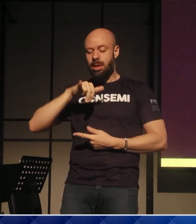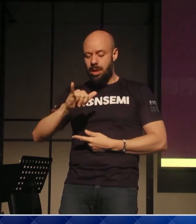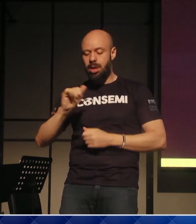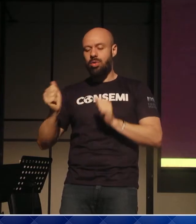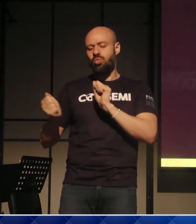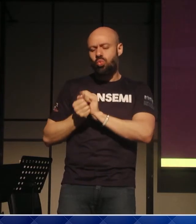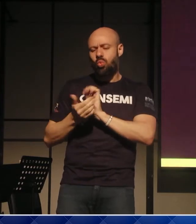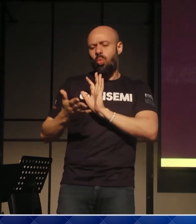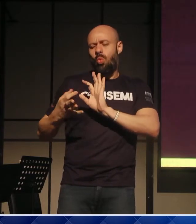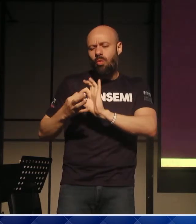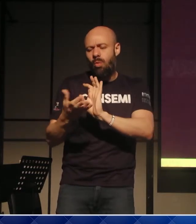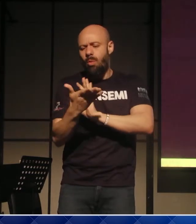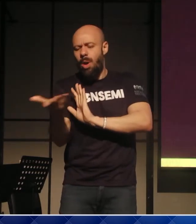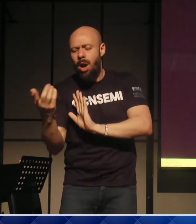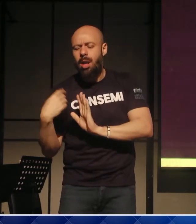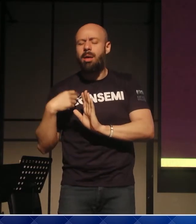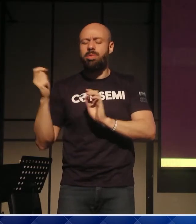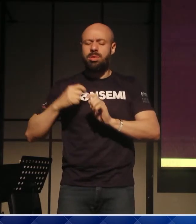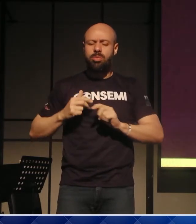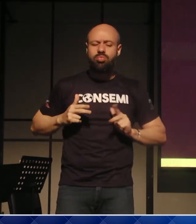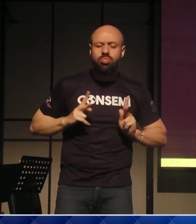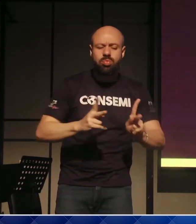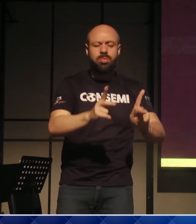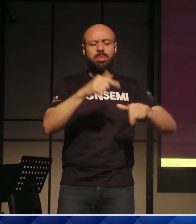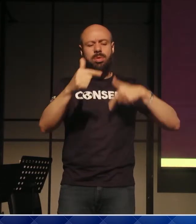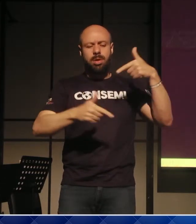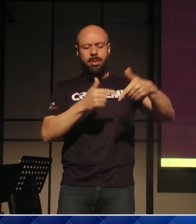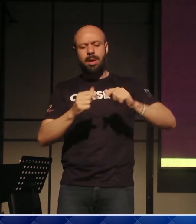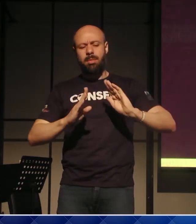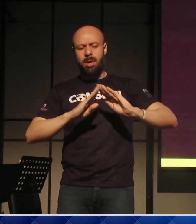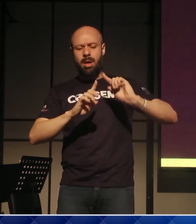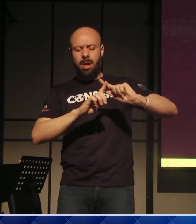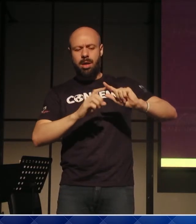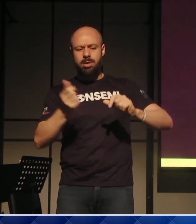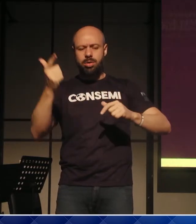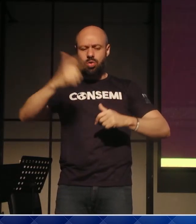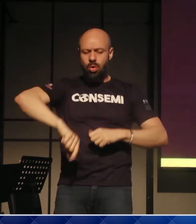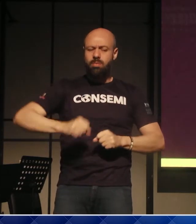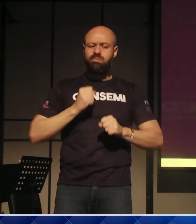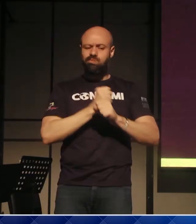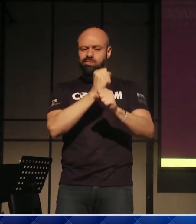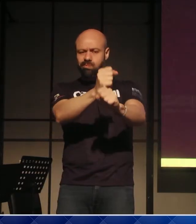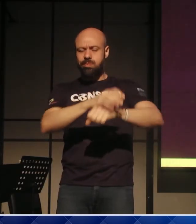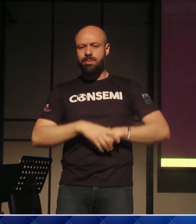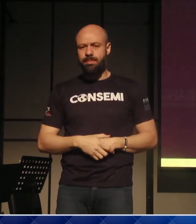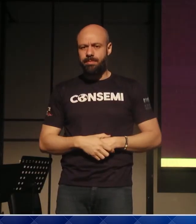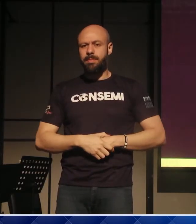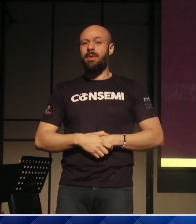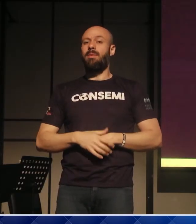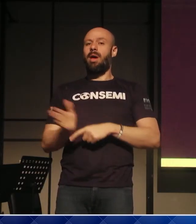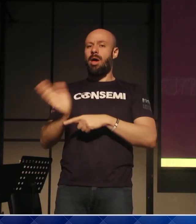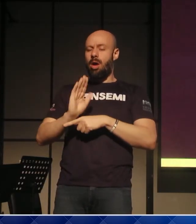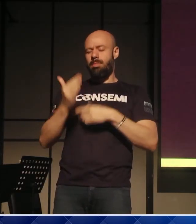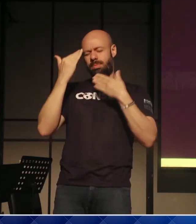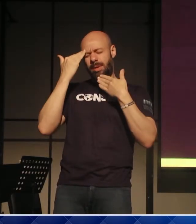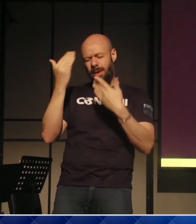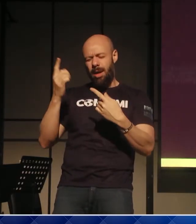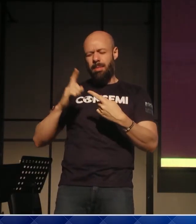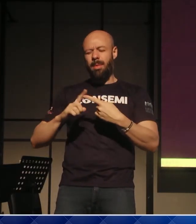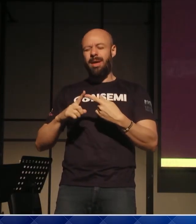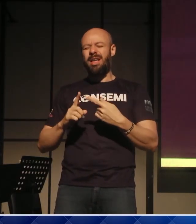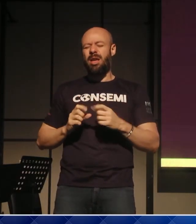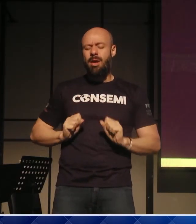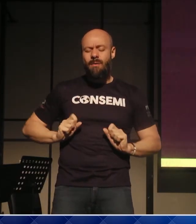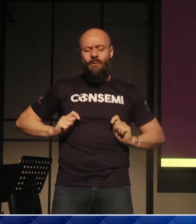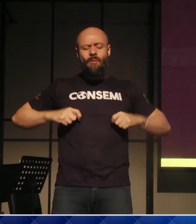hoje seguindo nessa obra. E através desse vídeo agradecer a vocês grandemente por todo o esforço